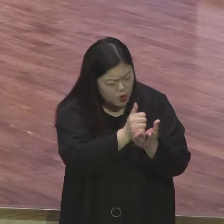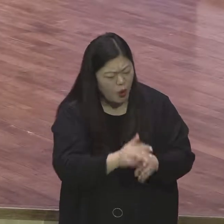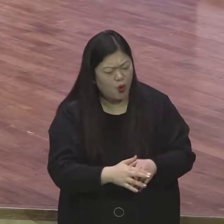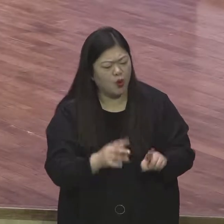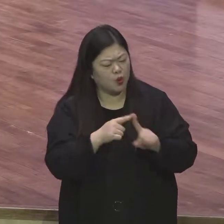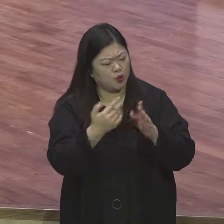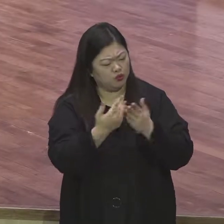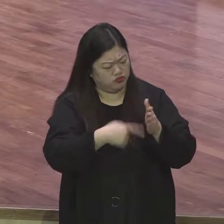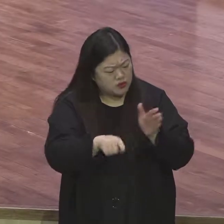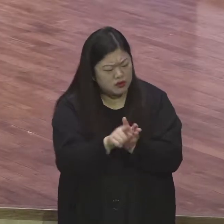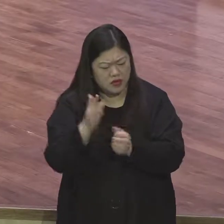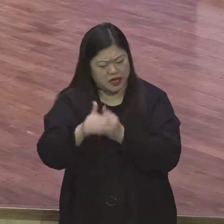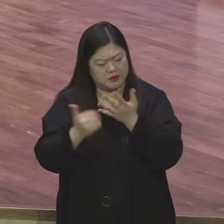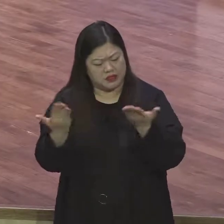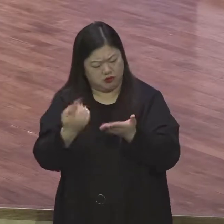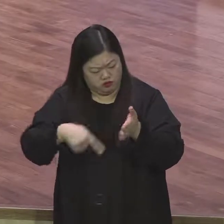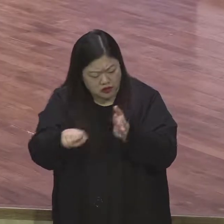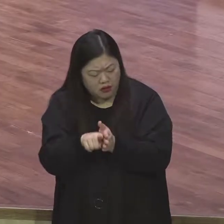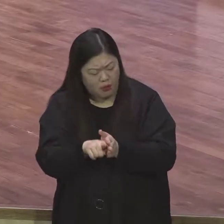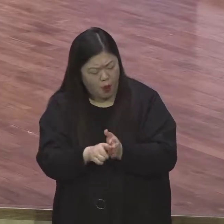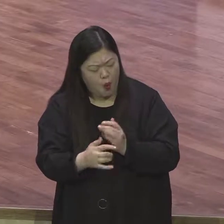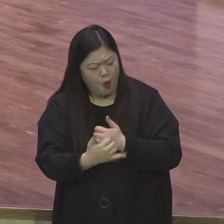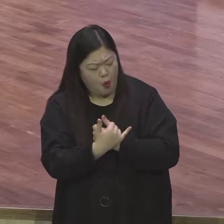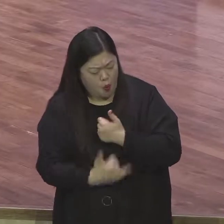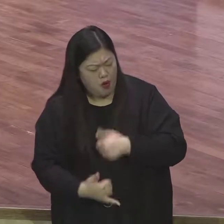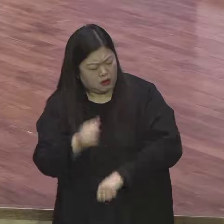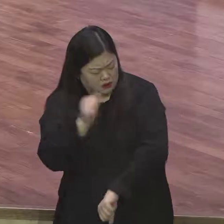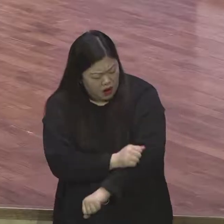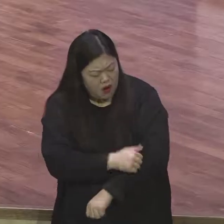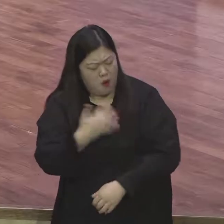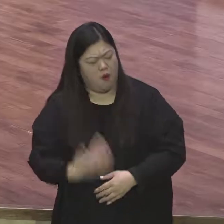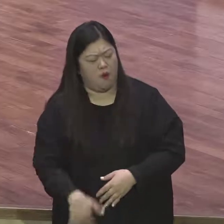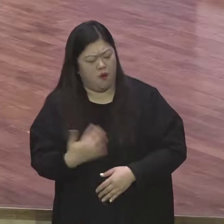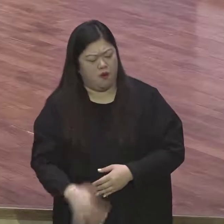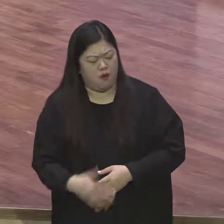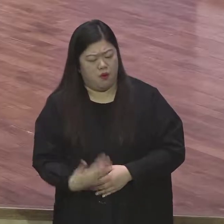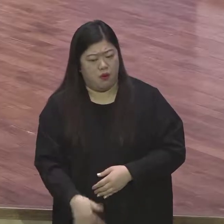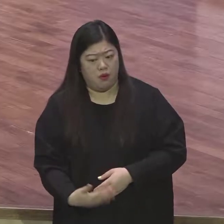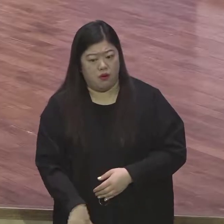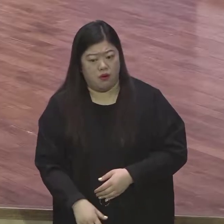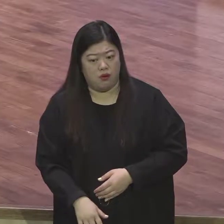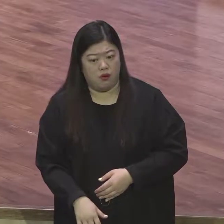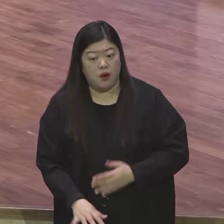종이지. 주의 종이 인정을 하면 하나님은 말할 것도 없어요.